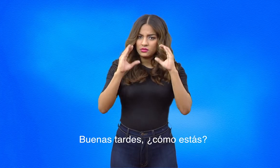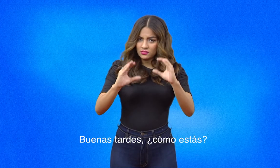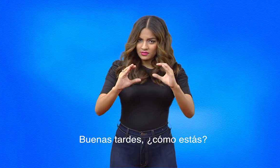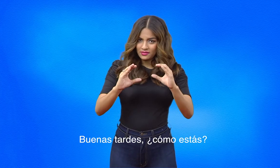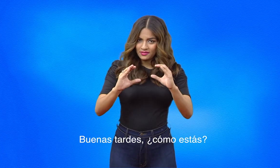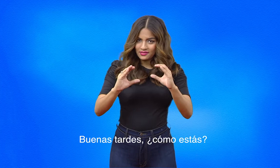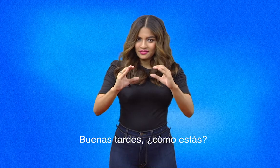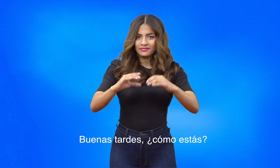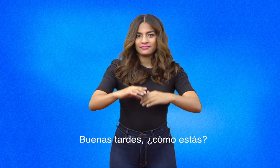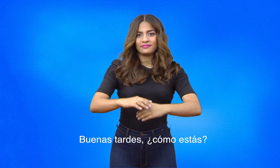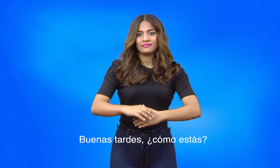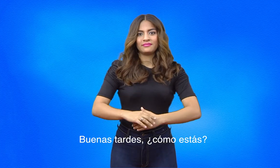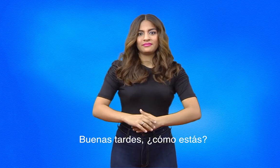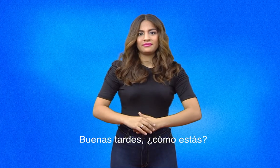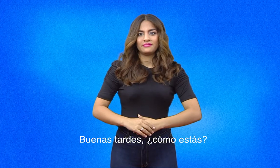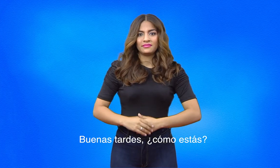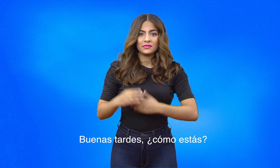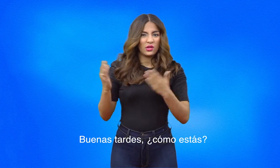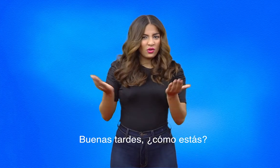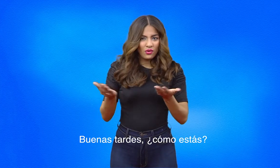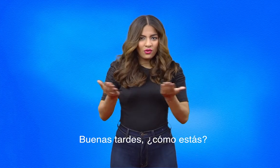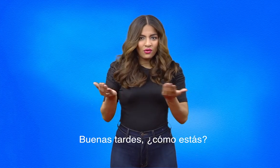Buenas tardes. ¿Cómo estás?